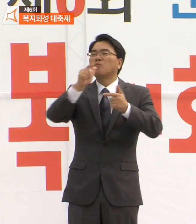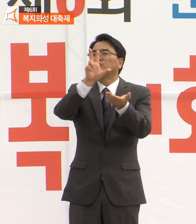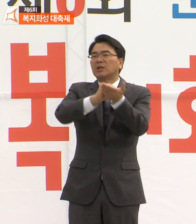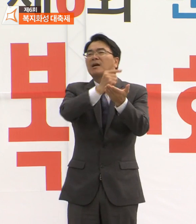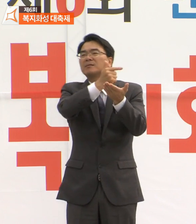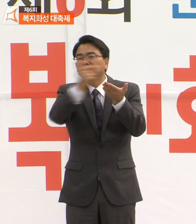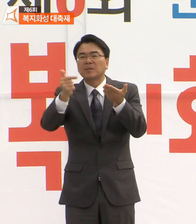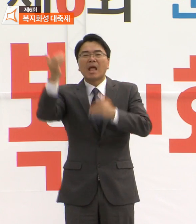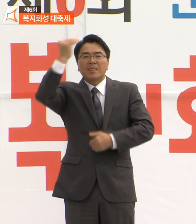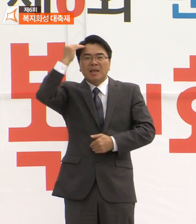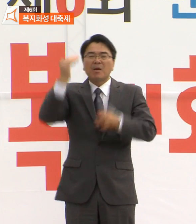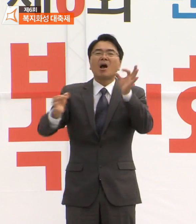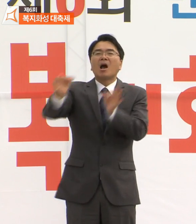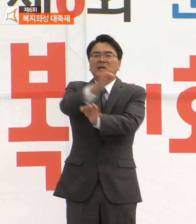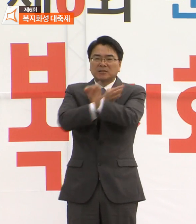대한민국 경제가 망하진